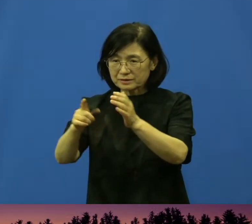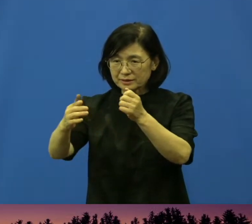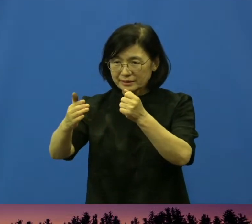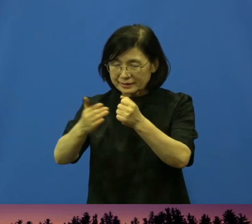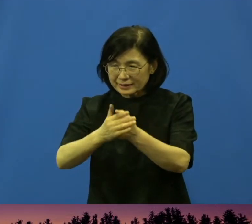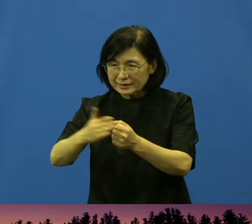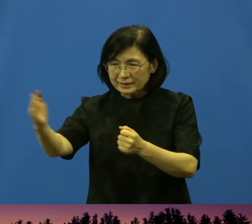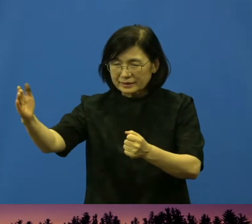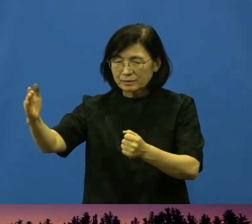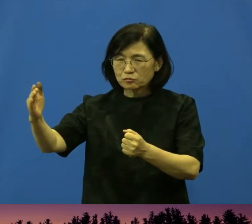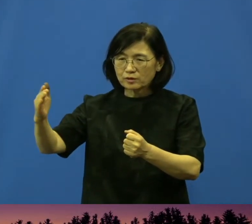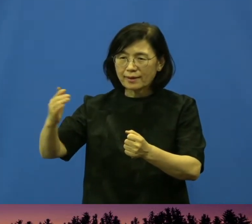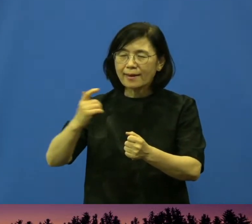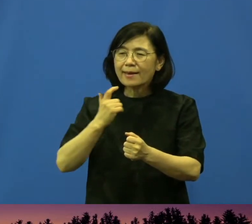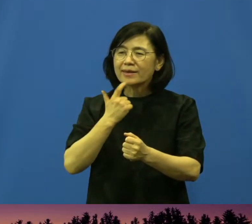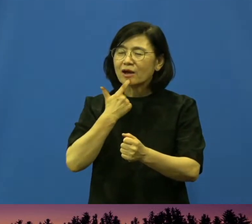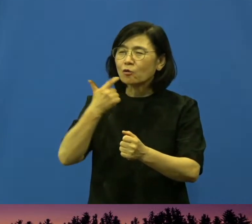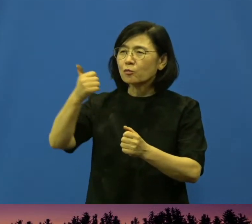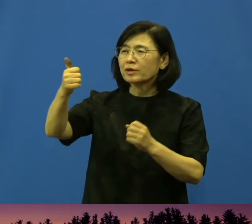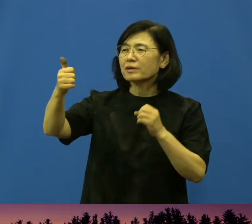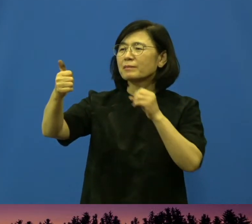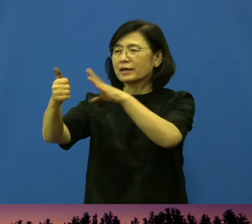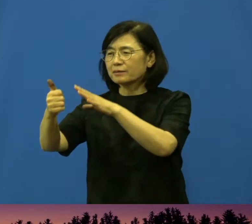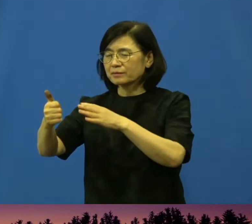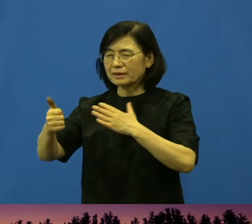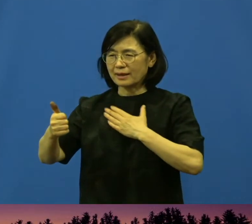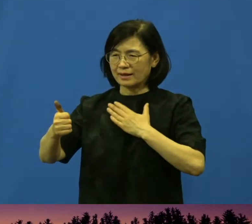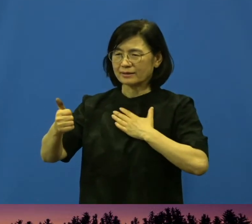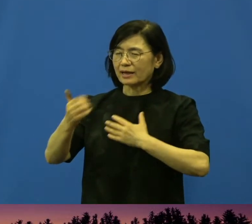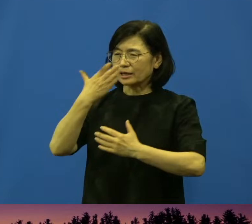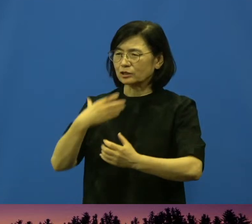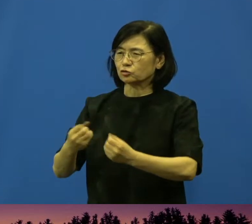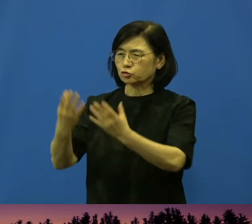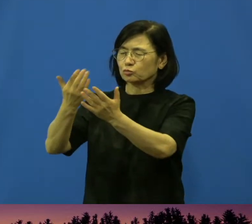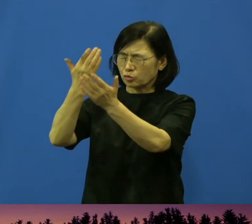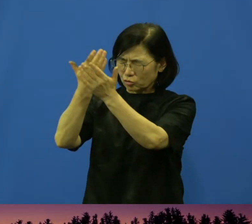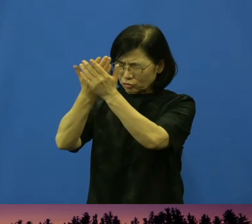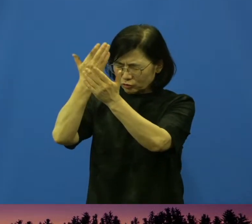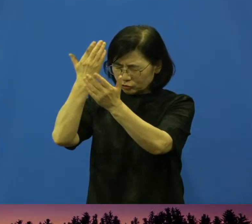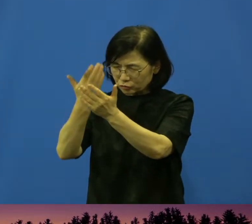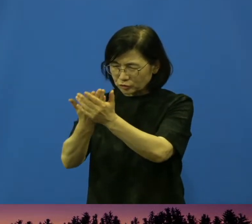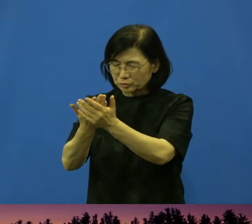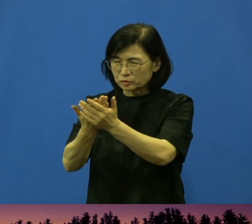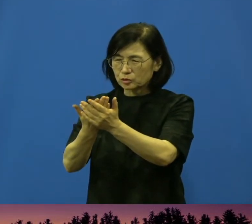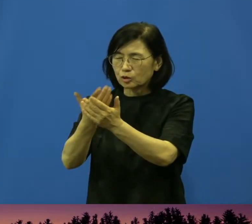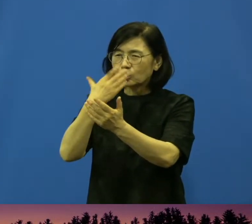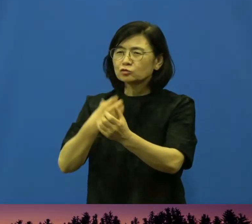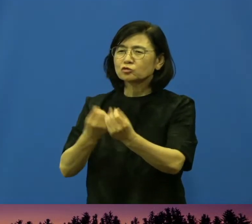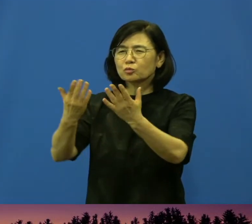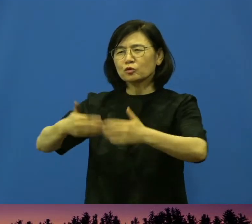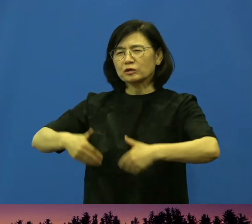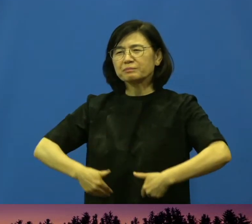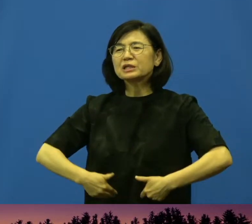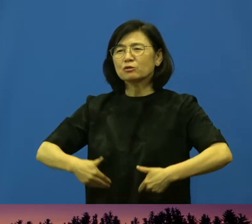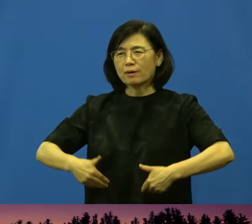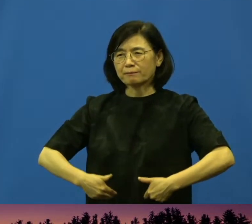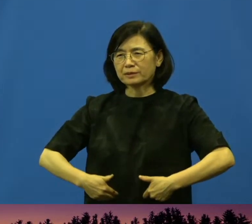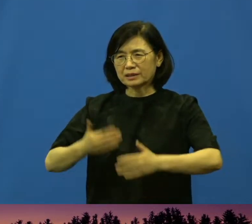나에게 축복하지 아니하면 나는 당신을 보내지 않겠습니다. 난 당신의 축복이 필요합니다.